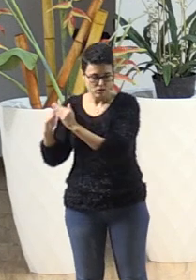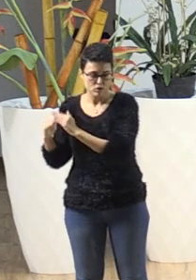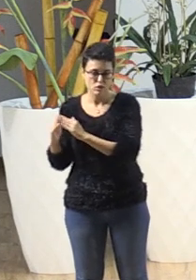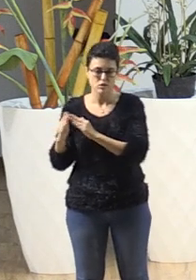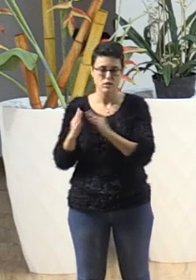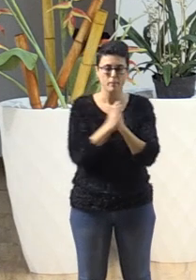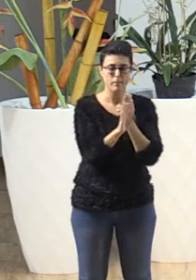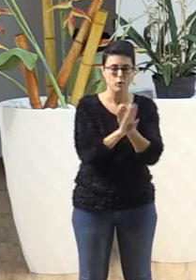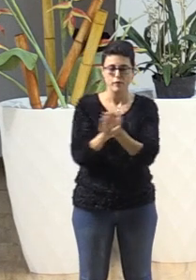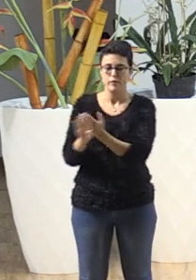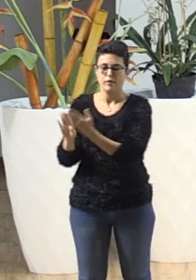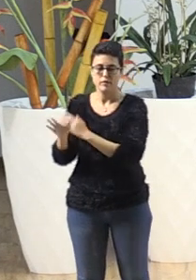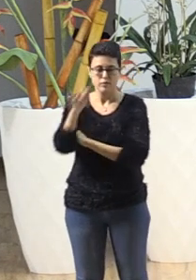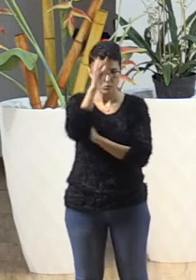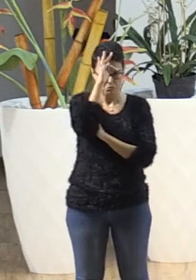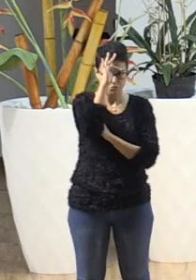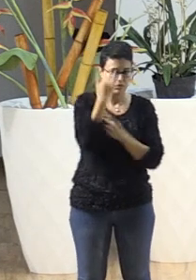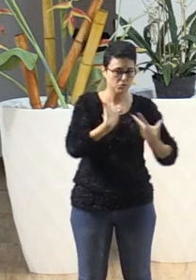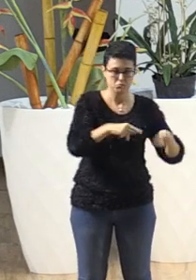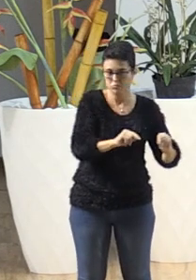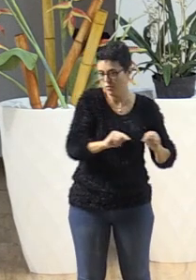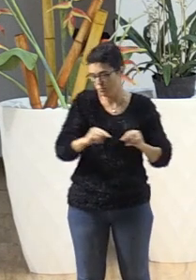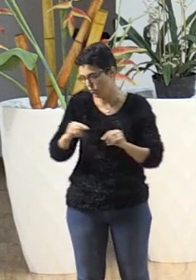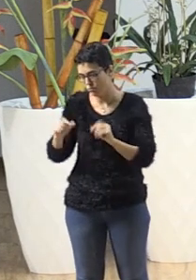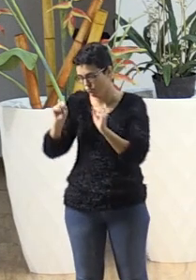vayan un domingo después de una asamblea,